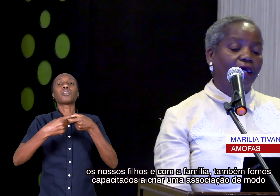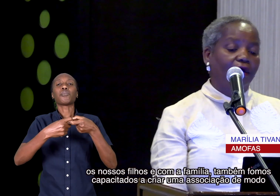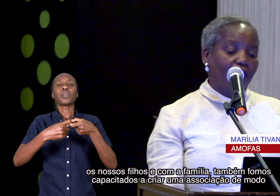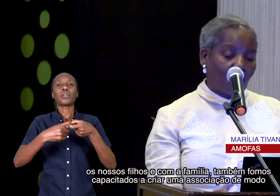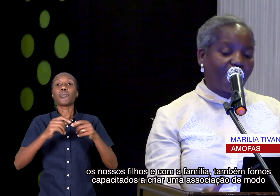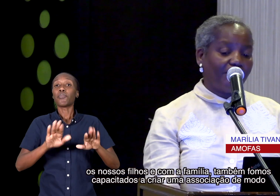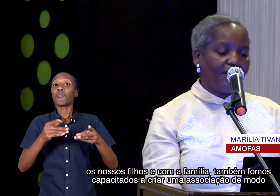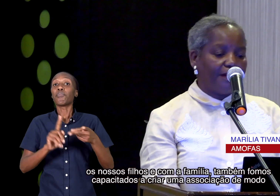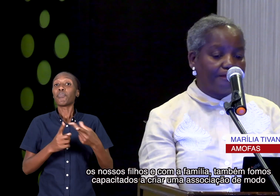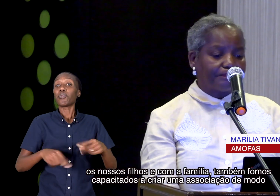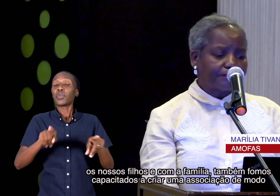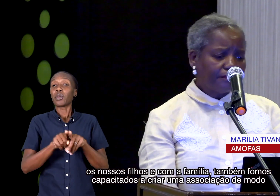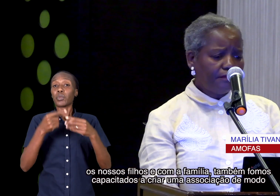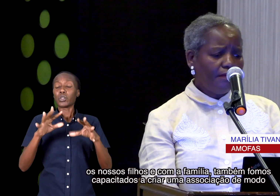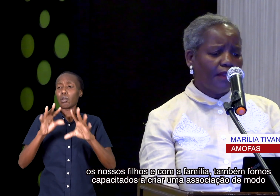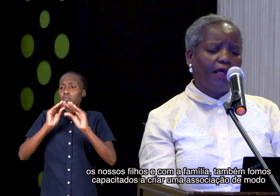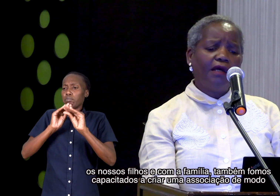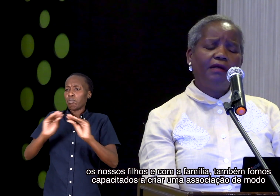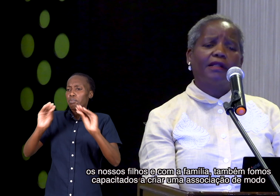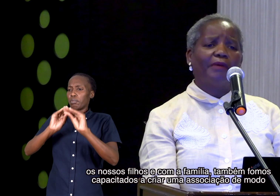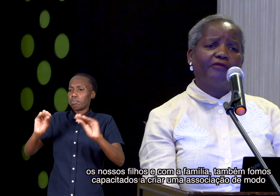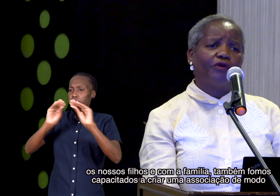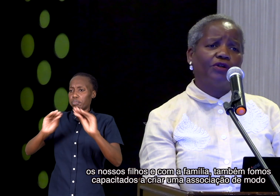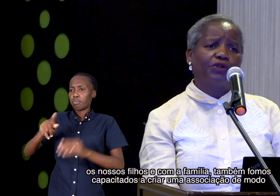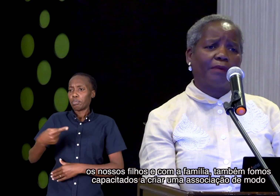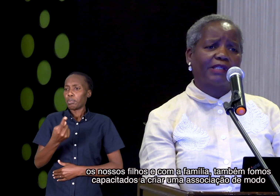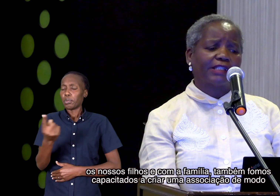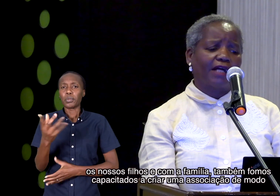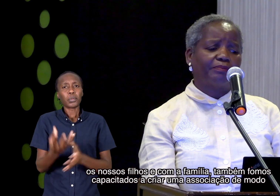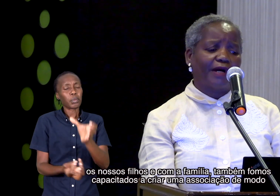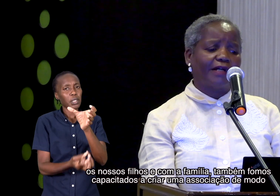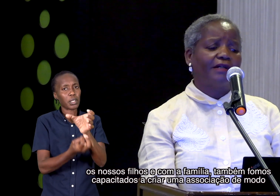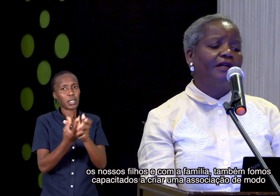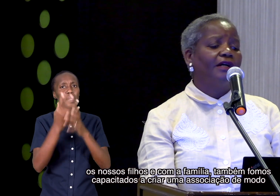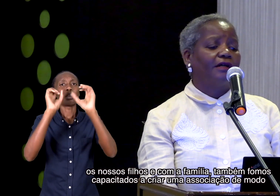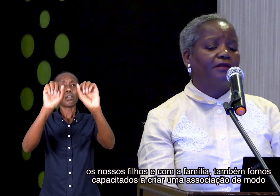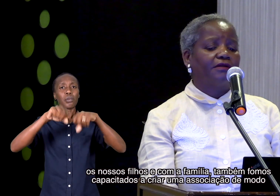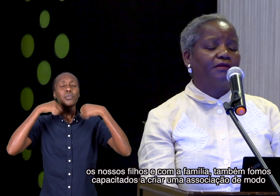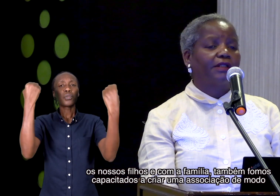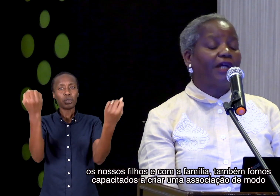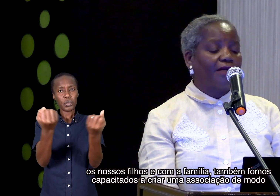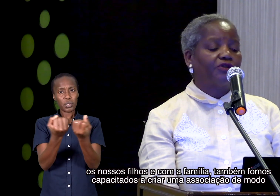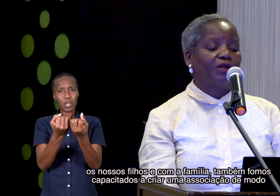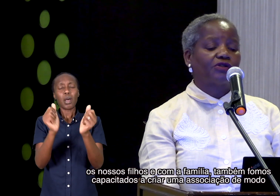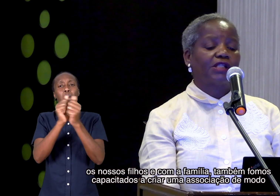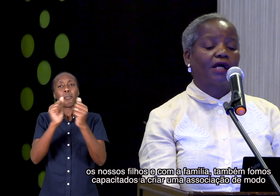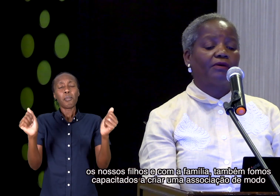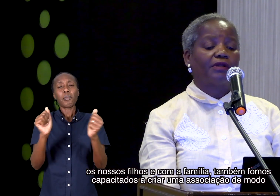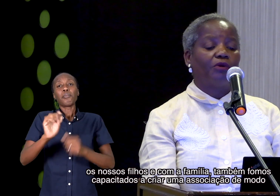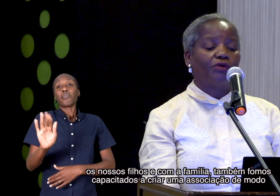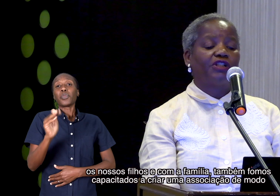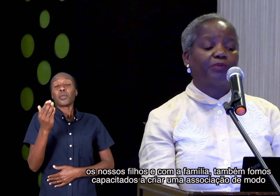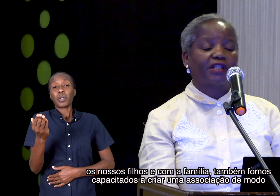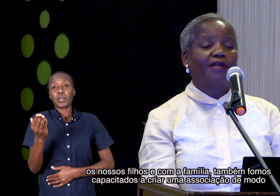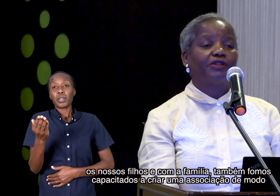e com a família. E também foi nos capacitado para criarmos uma associação